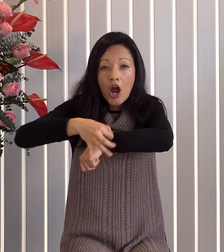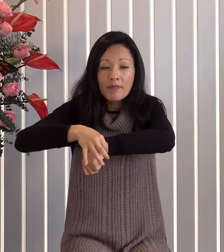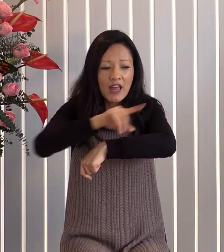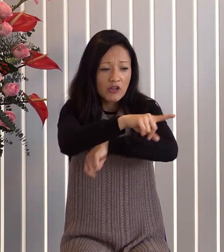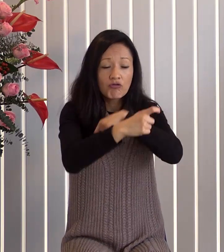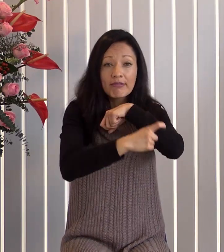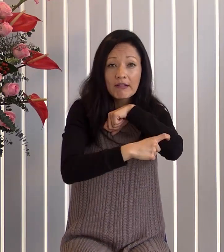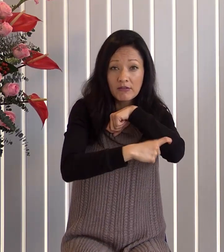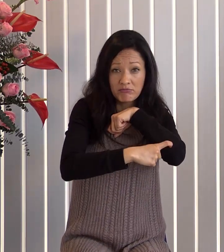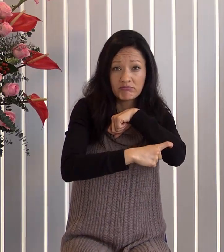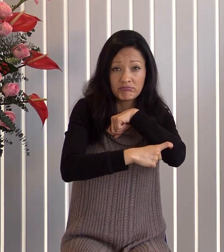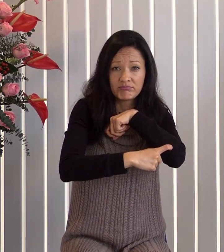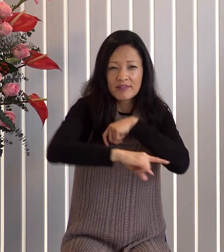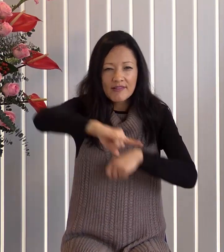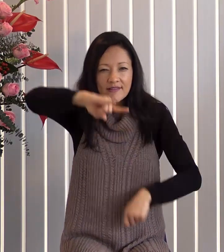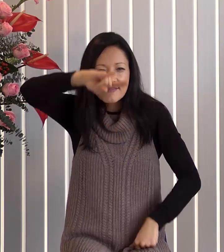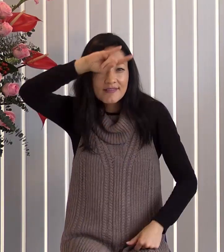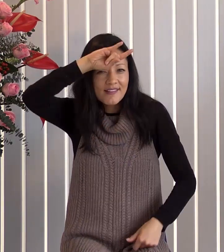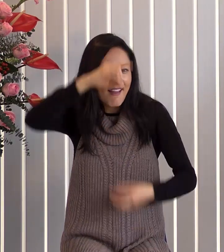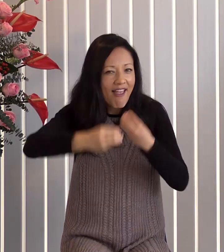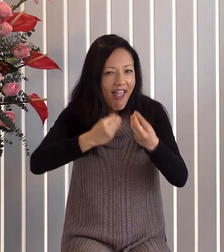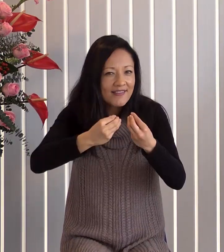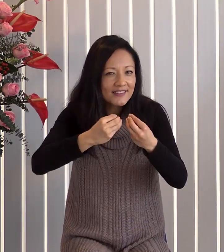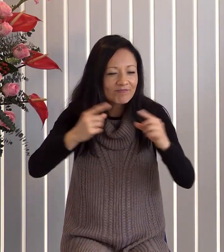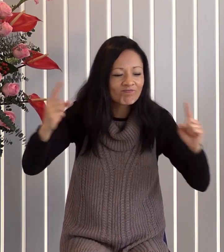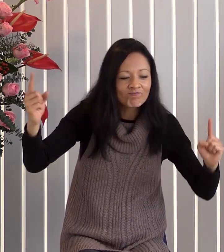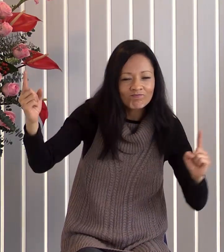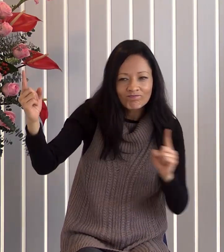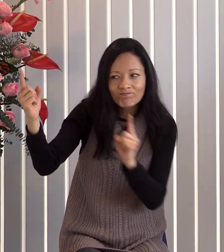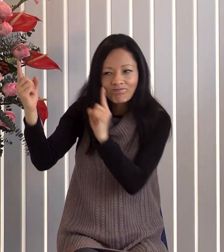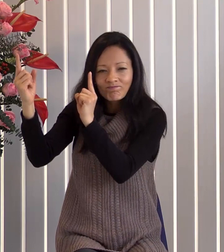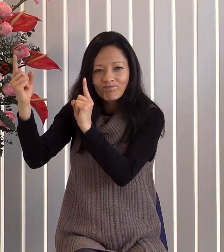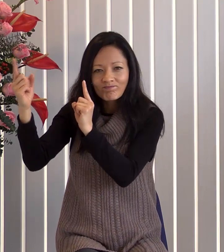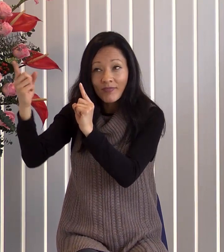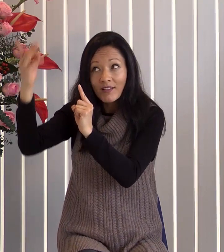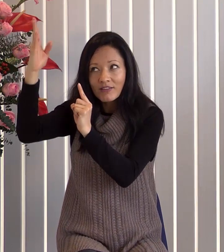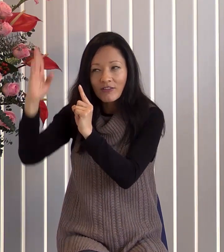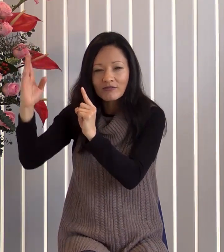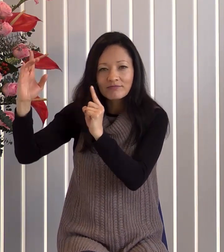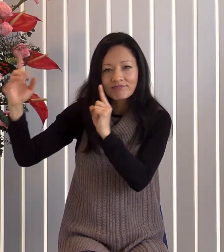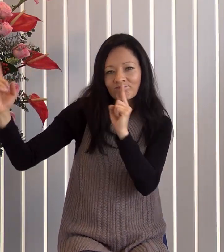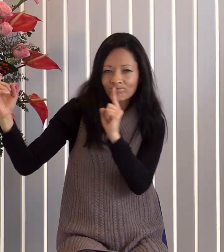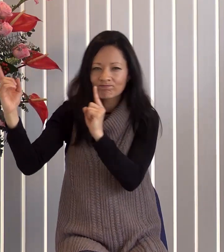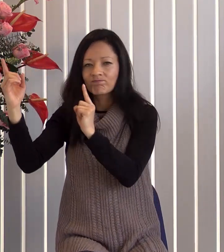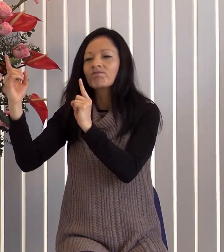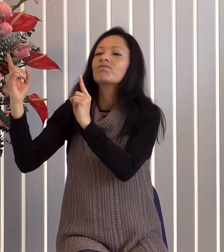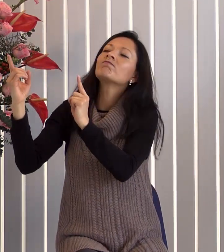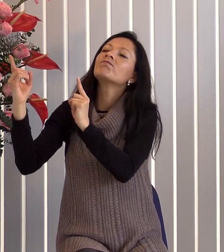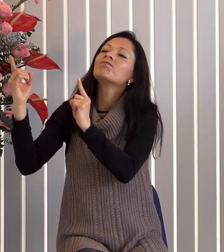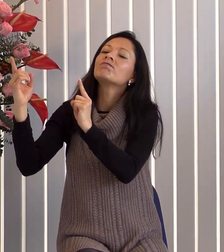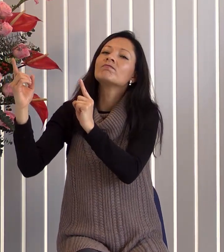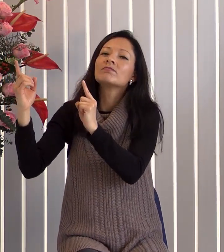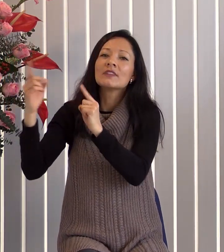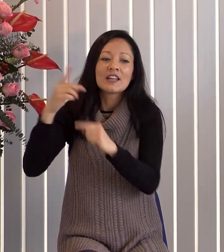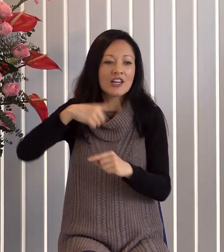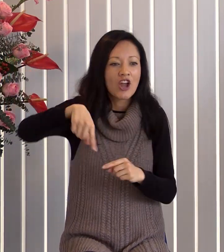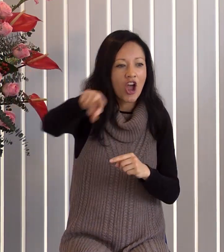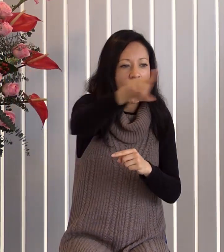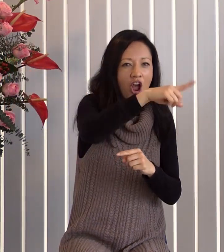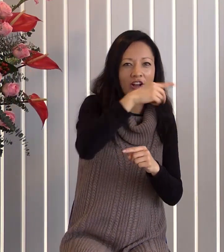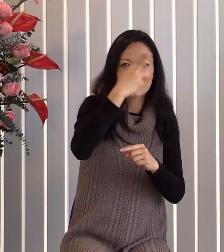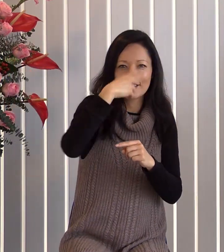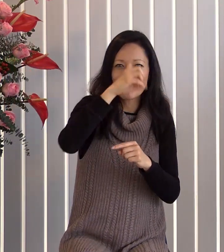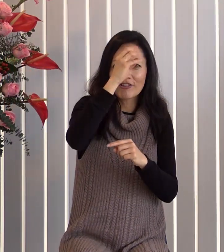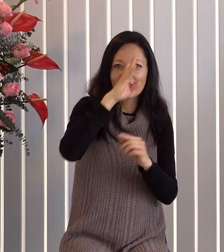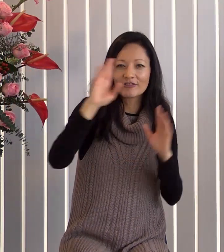Job. Satanás se presenta delante de Jehová en medio de los hijos de